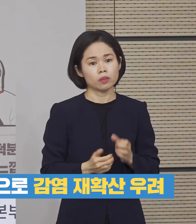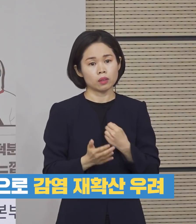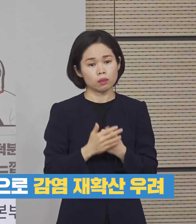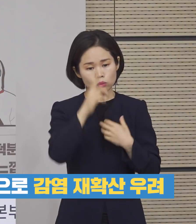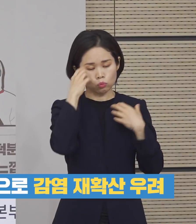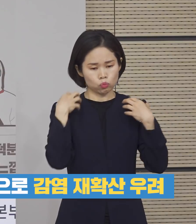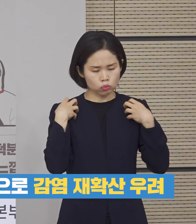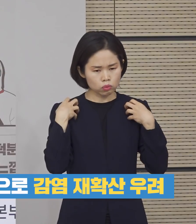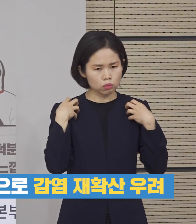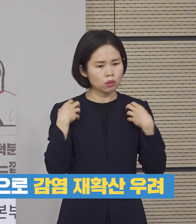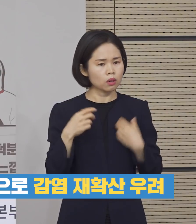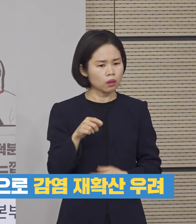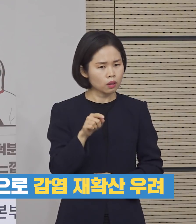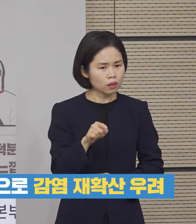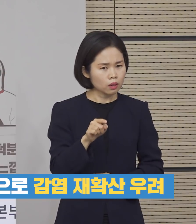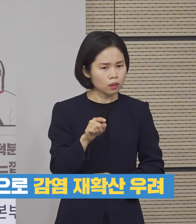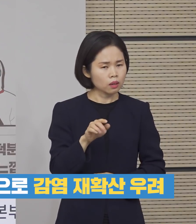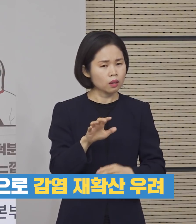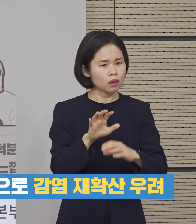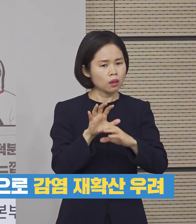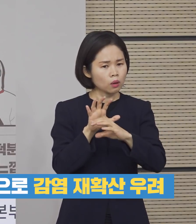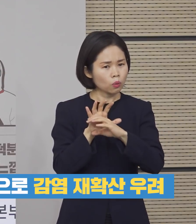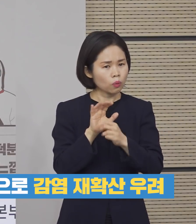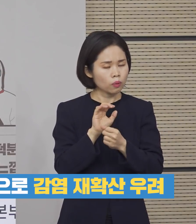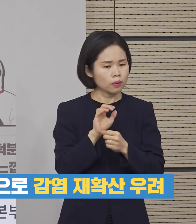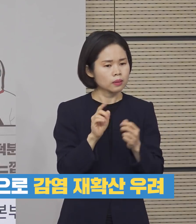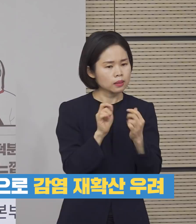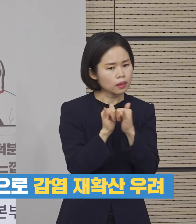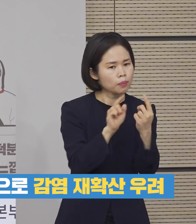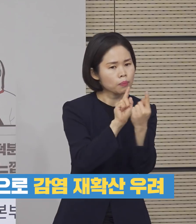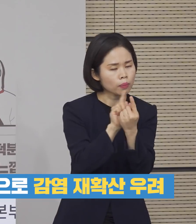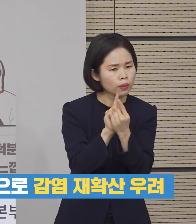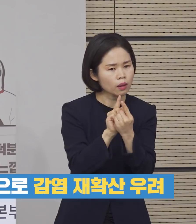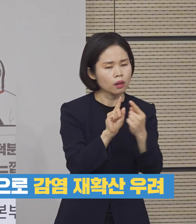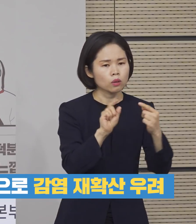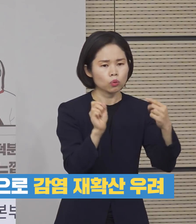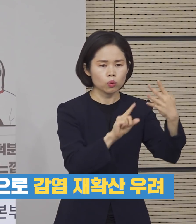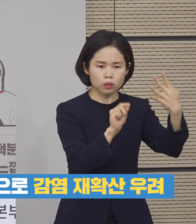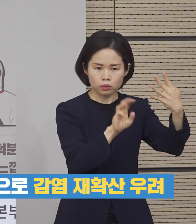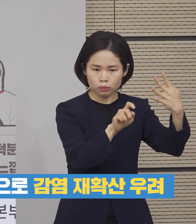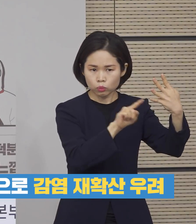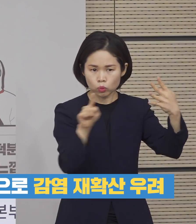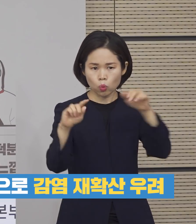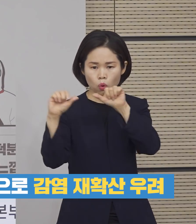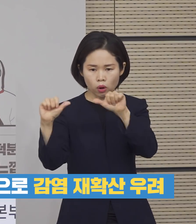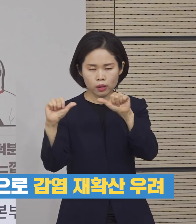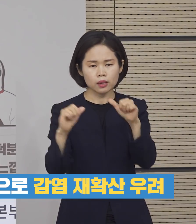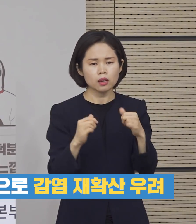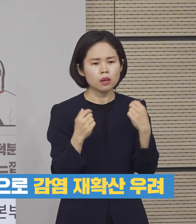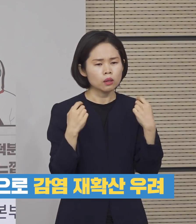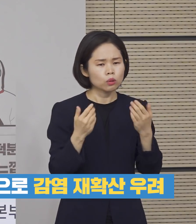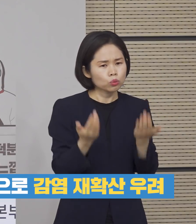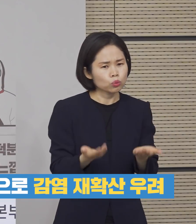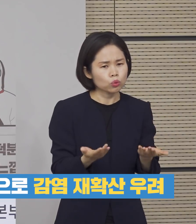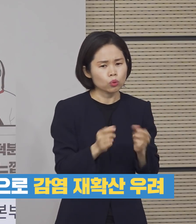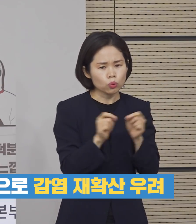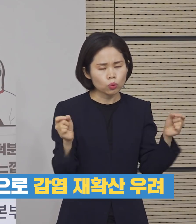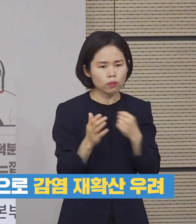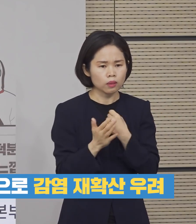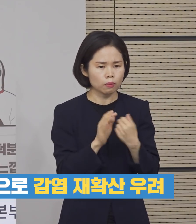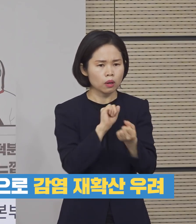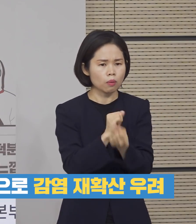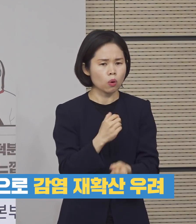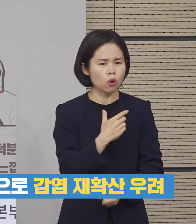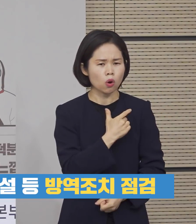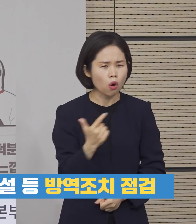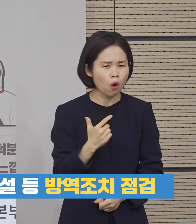높아집니다. 방역 당국은 이것이 코로나19 감염의 재확산으로 이어지지 않을까 매우 우려하고